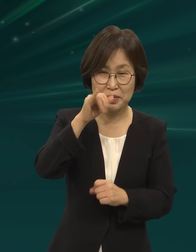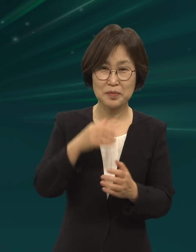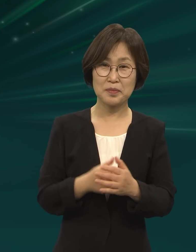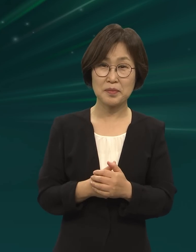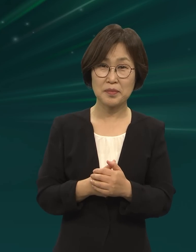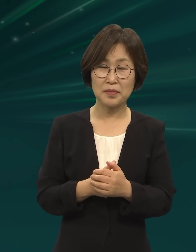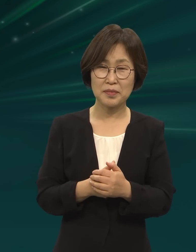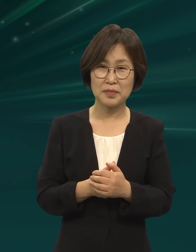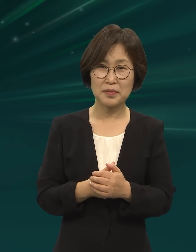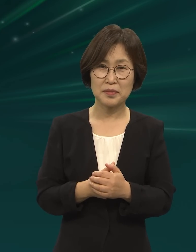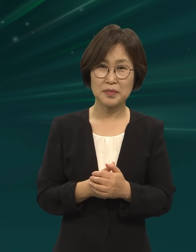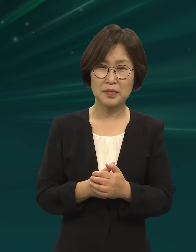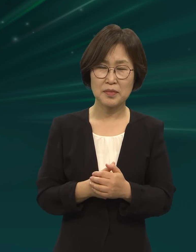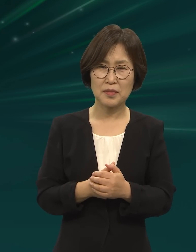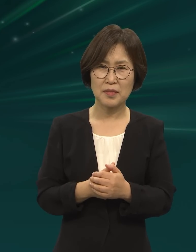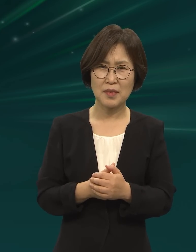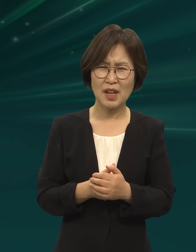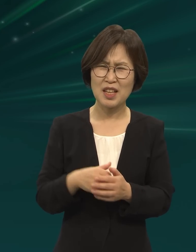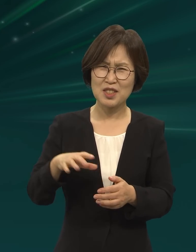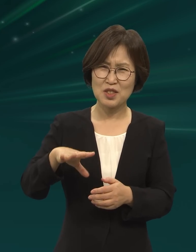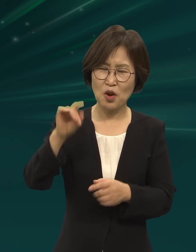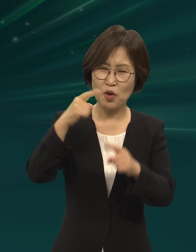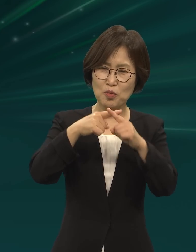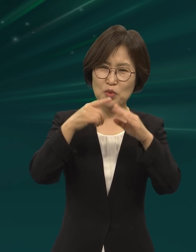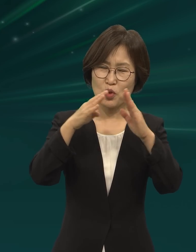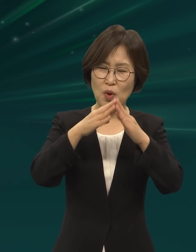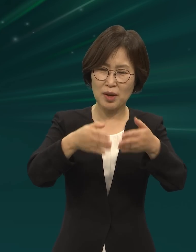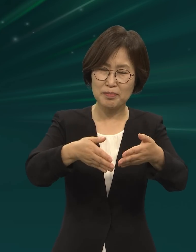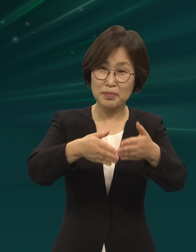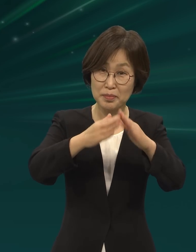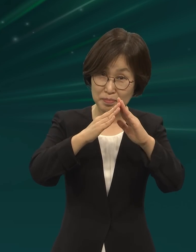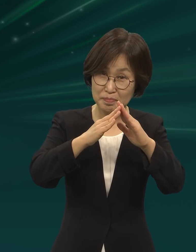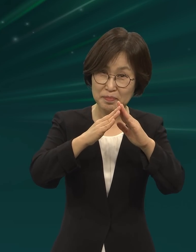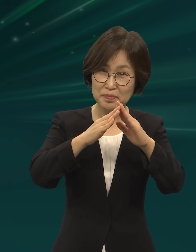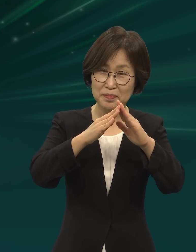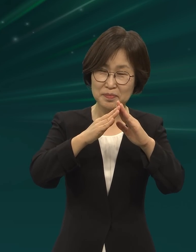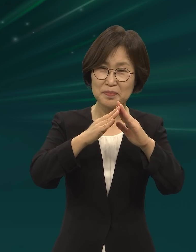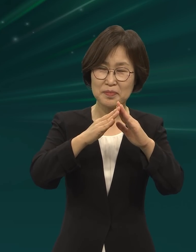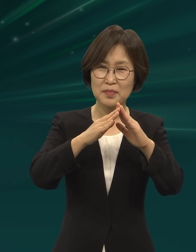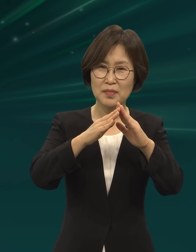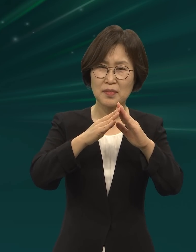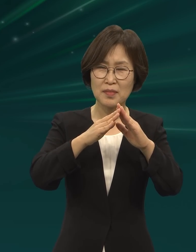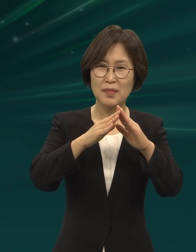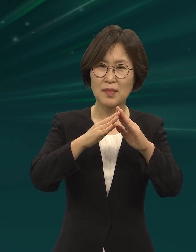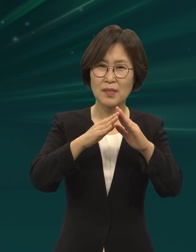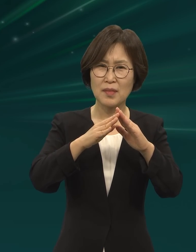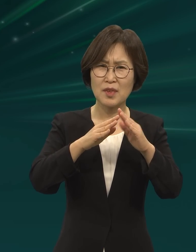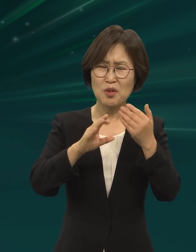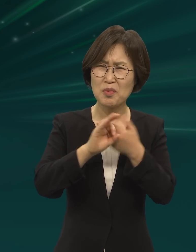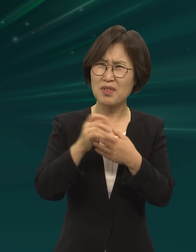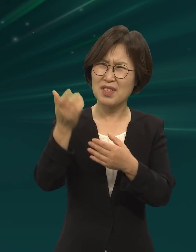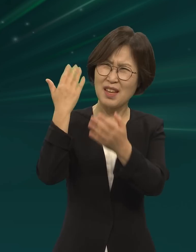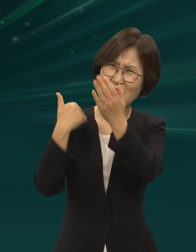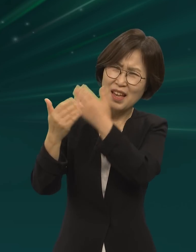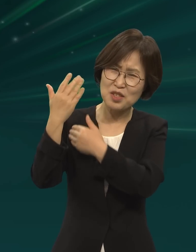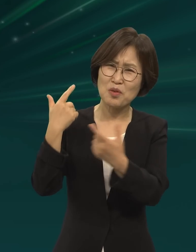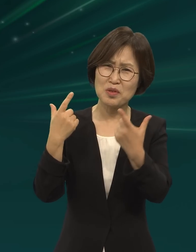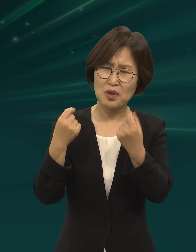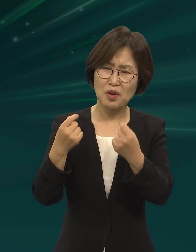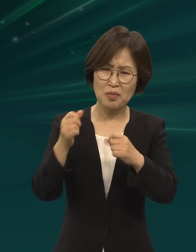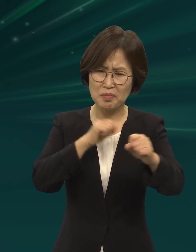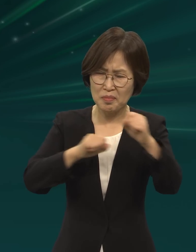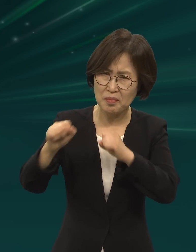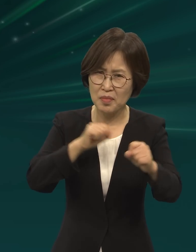많은 목사님들이 교회를 개척하면 지금 개척교회 옛날처럼 부흥이 없다, 옛날처럼 그 역사가